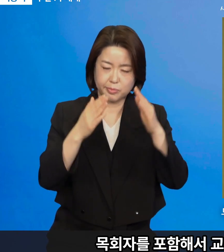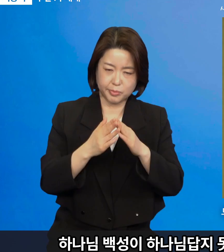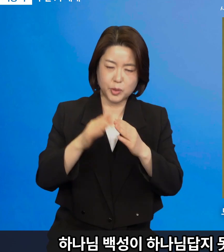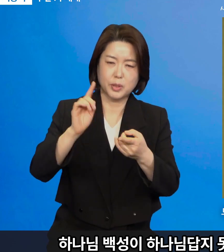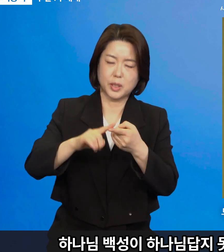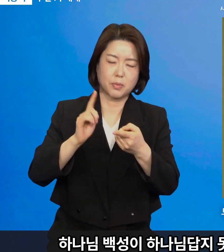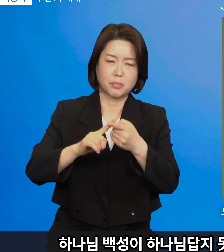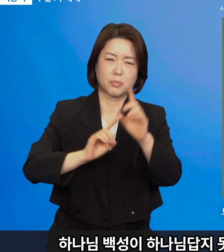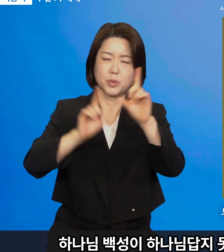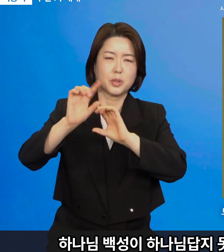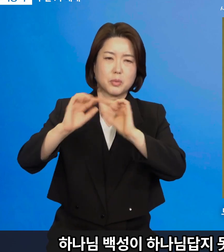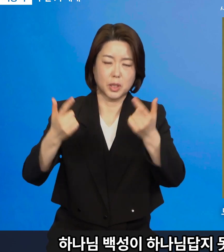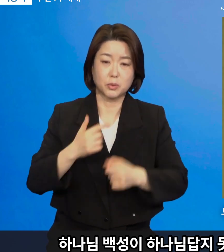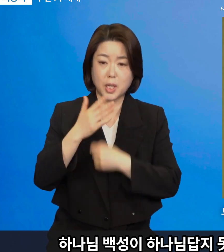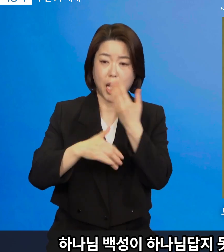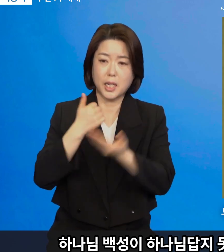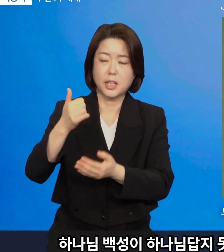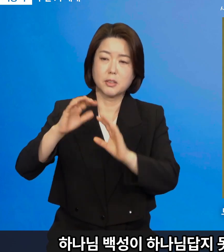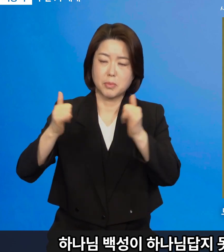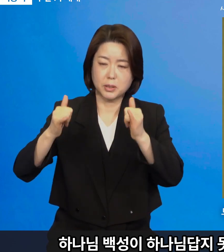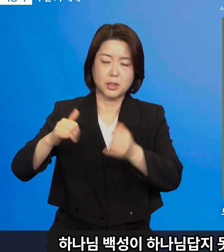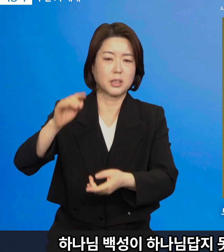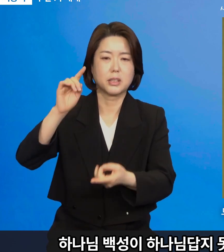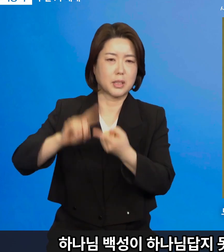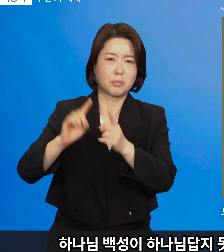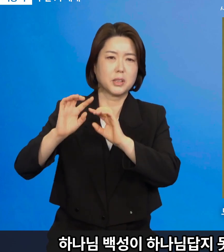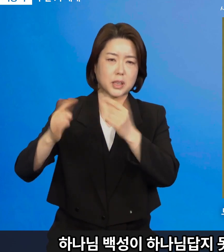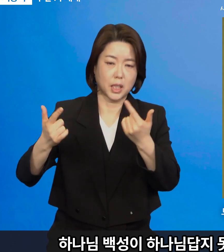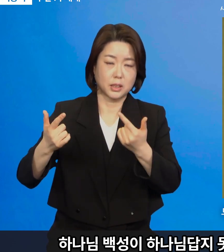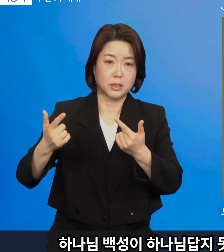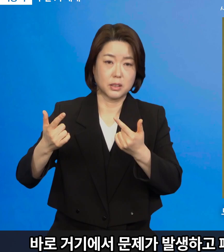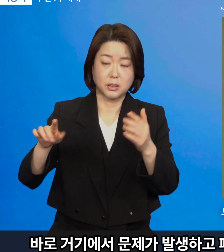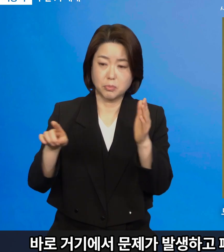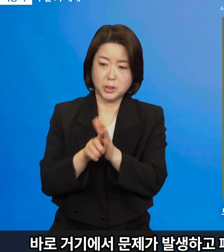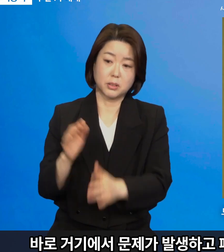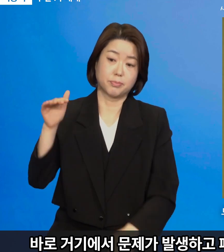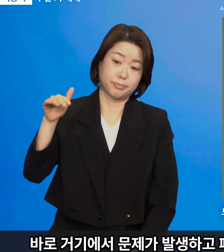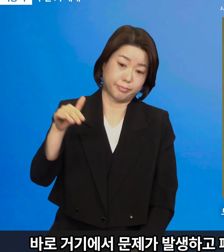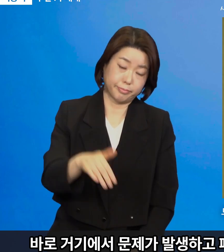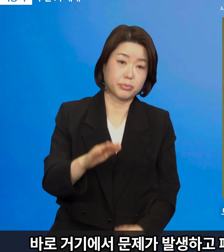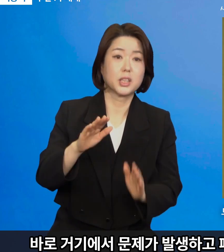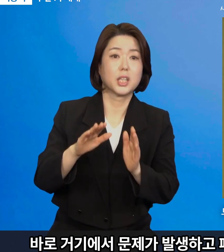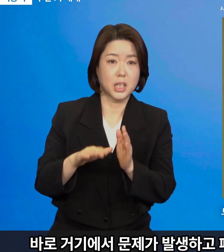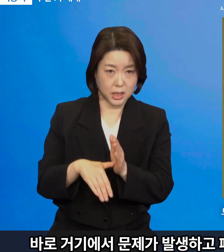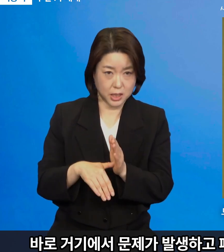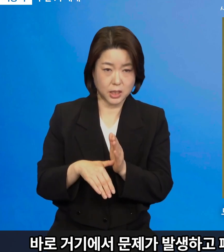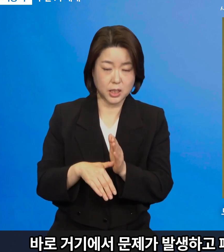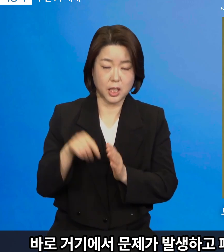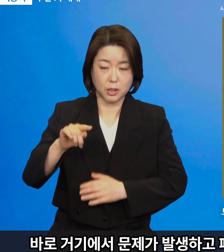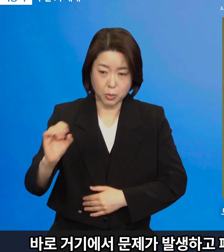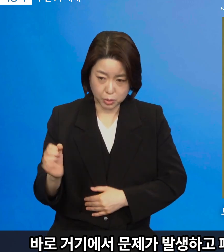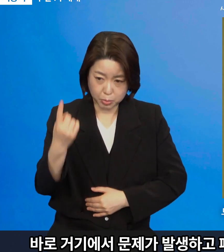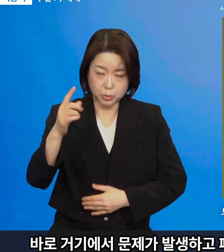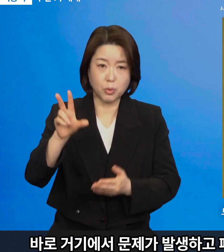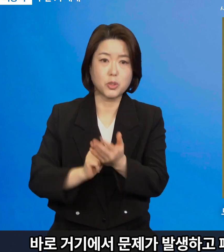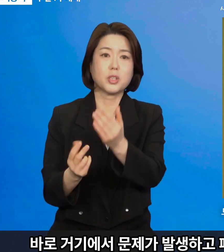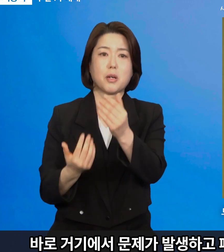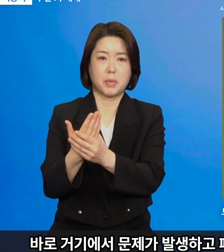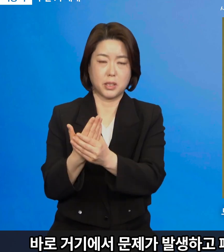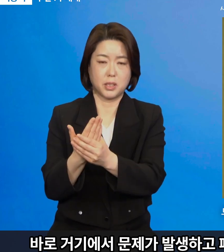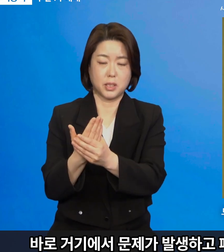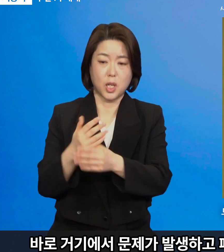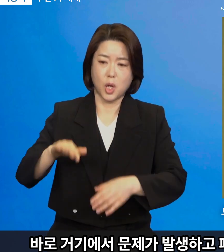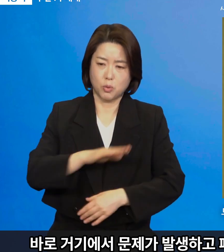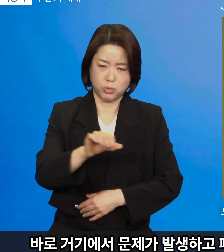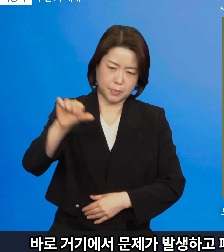못하고 하나님 백성이 하나님답지 못한 그 백성들이 되었을 때에 바로 거기에서 문제가 발생하고 패배의